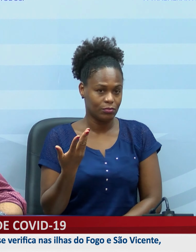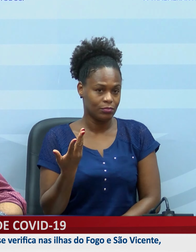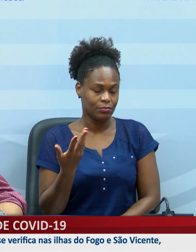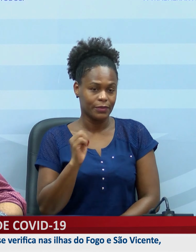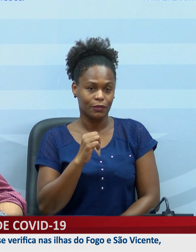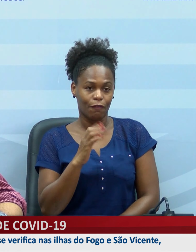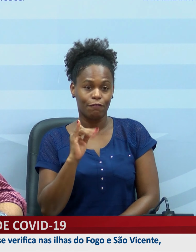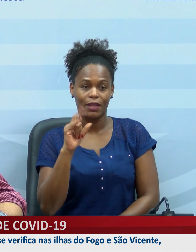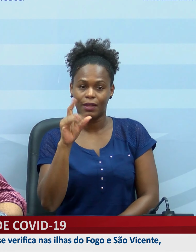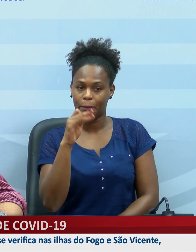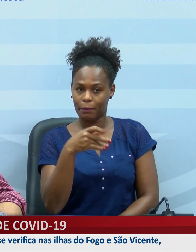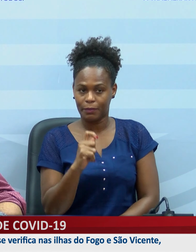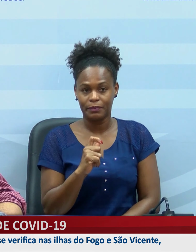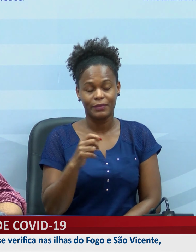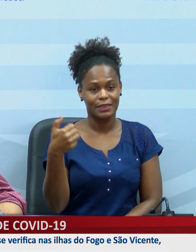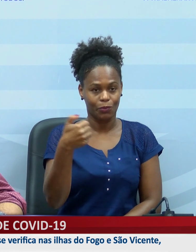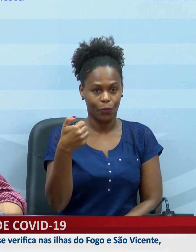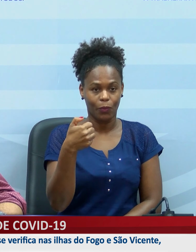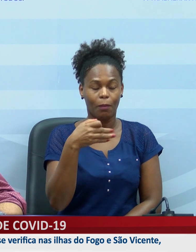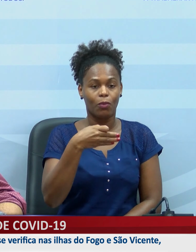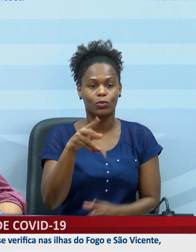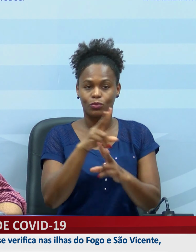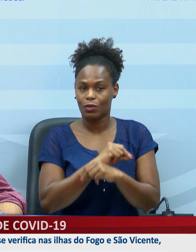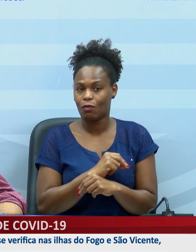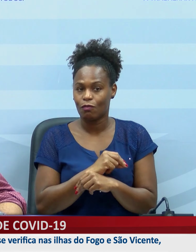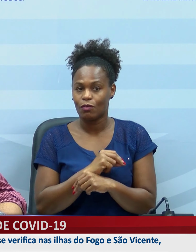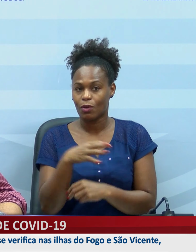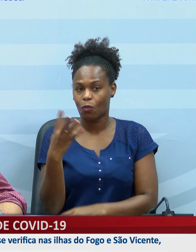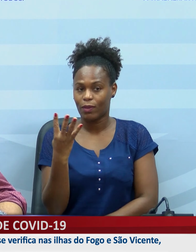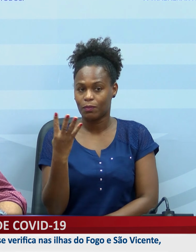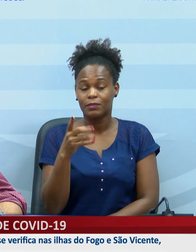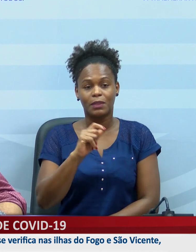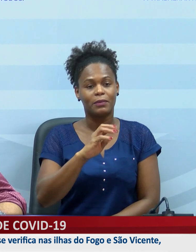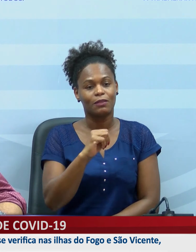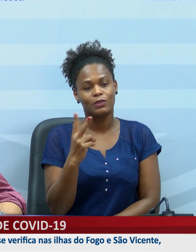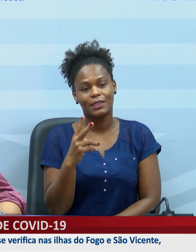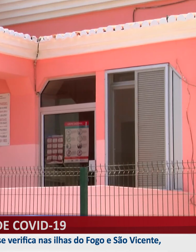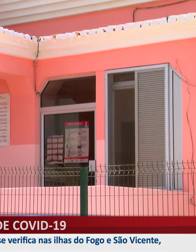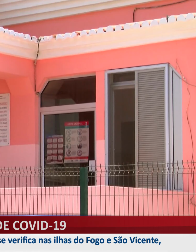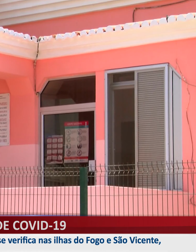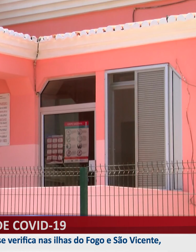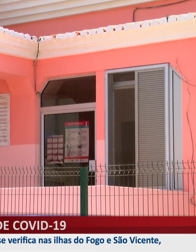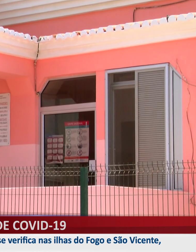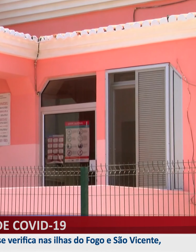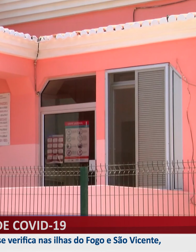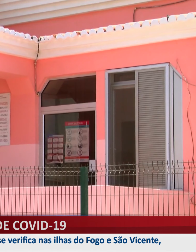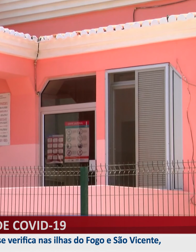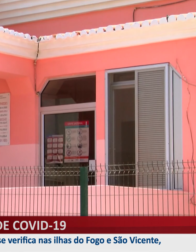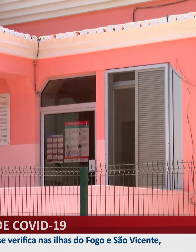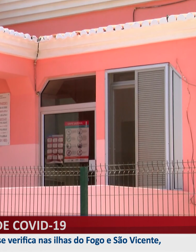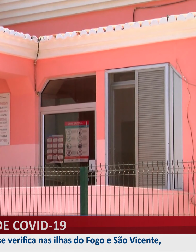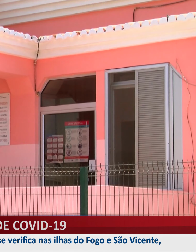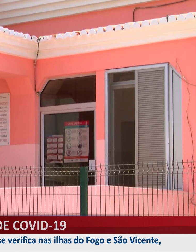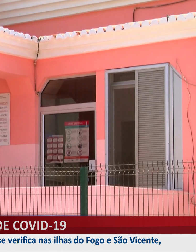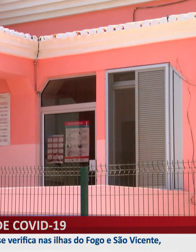São Filipe 5, Porto Novo 4 e São Vicente 6. A cidade da Praia